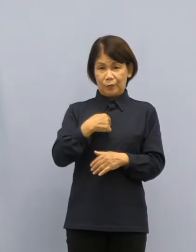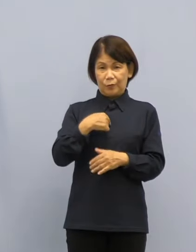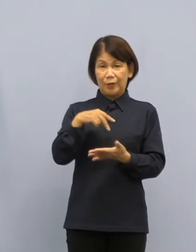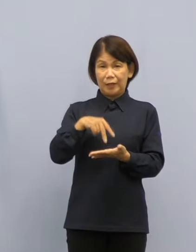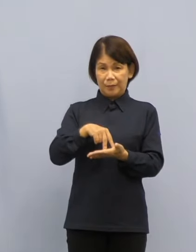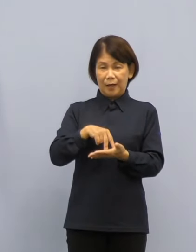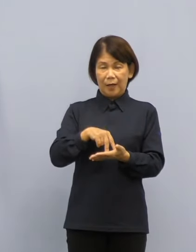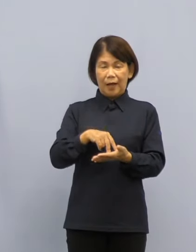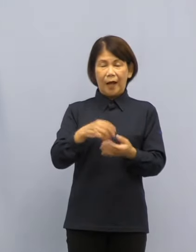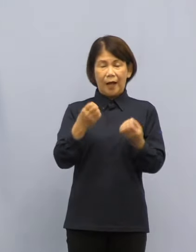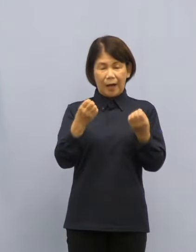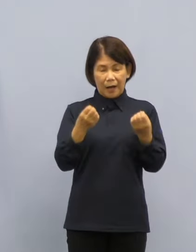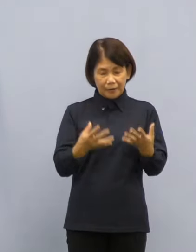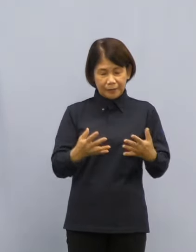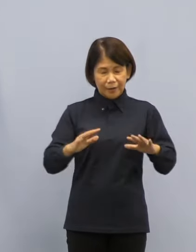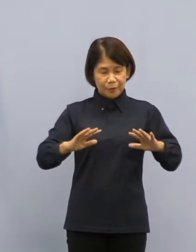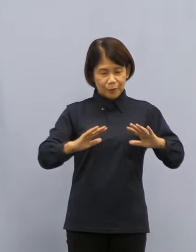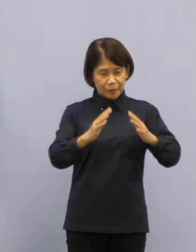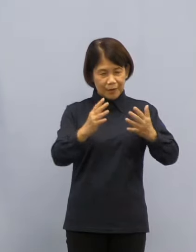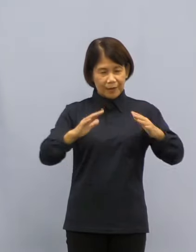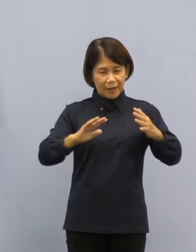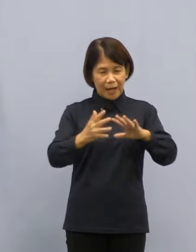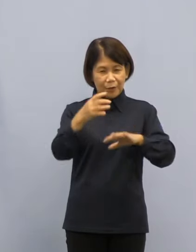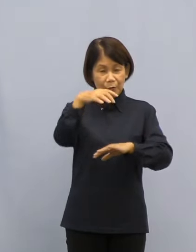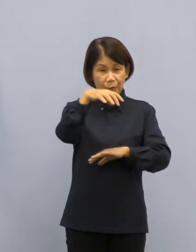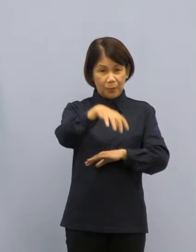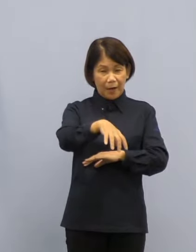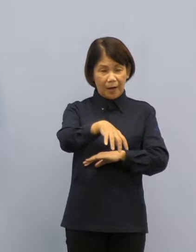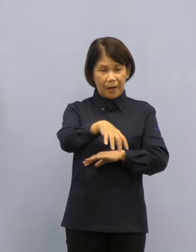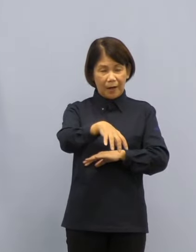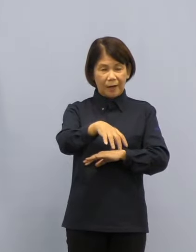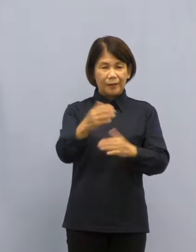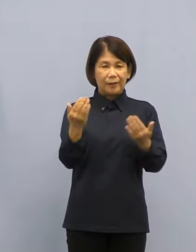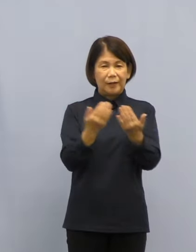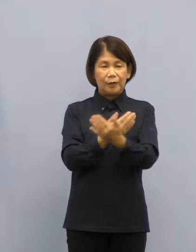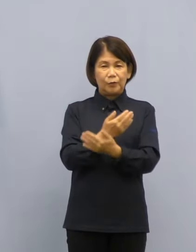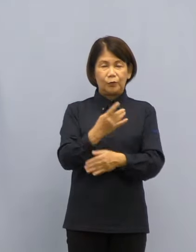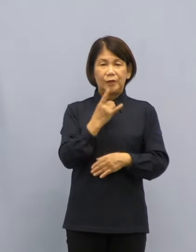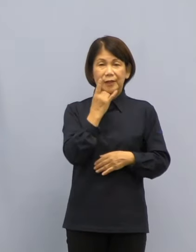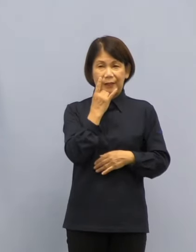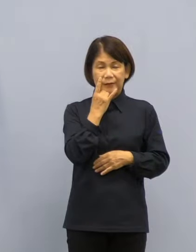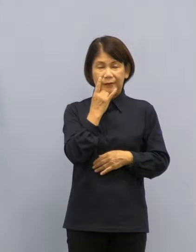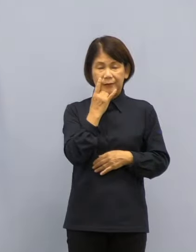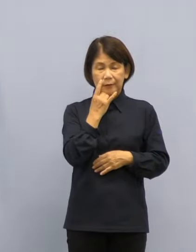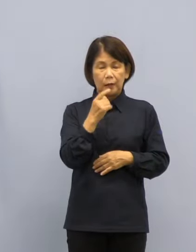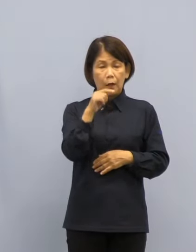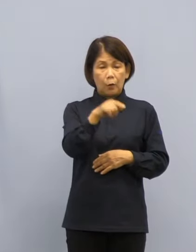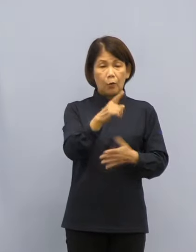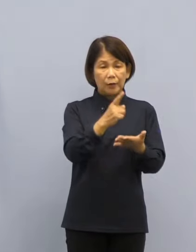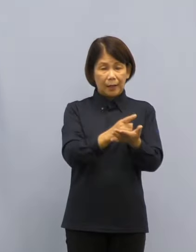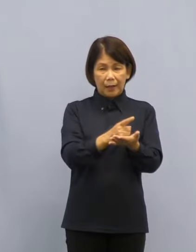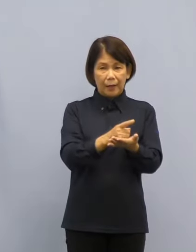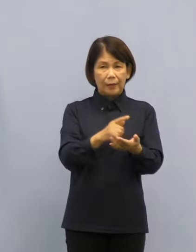ができるんだろうなというふうに期待をしています。でしっかりとそこだけではなくてですね、周りの